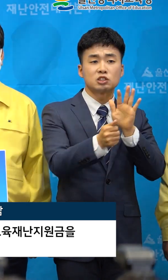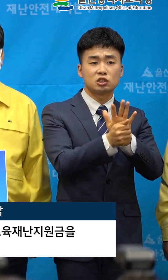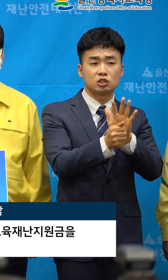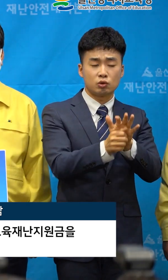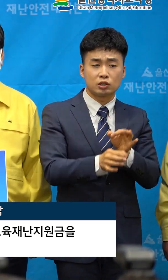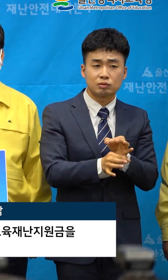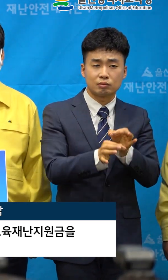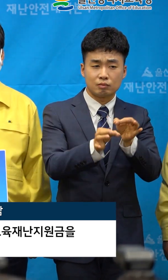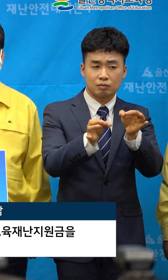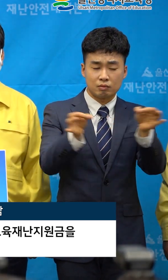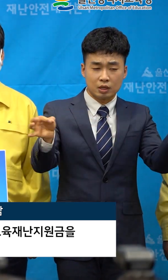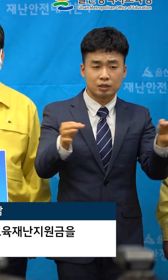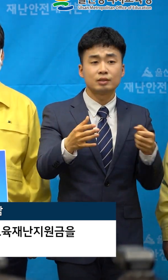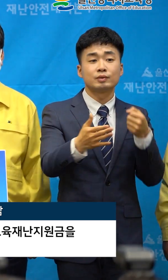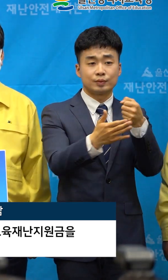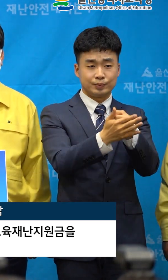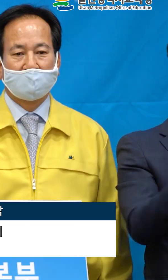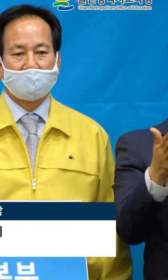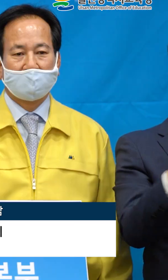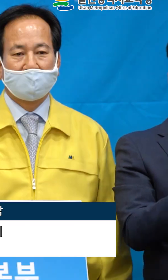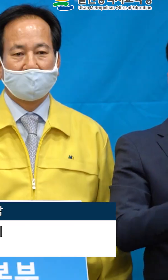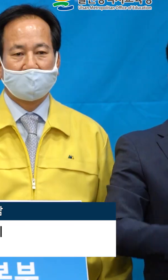교육재난지원금을 지급하기로 했습니다.